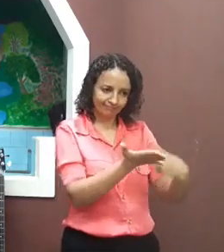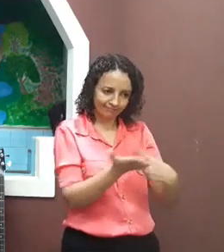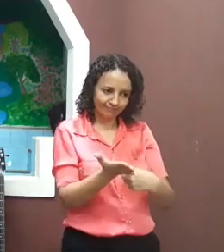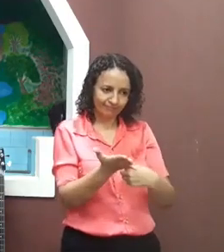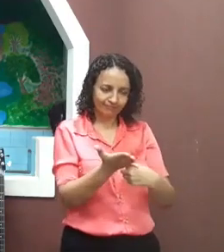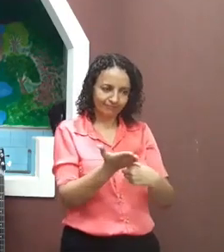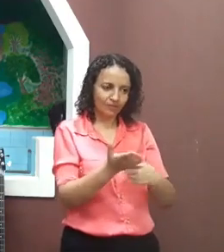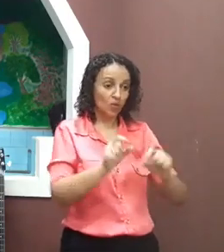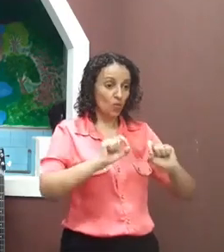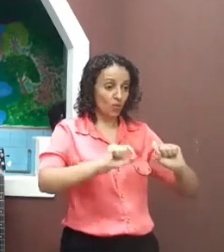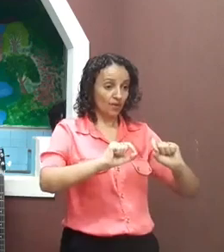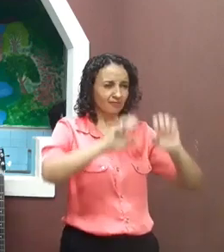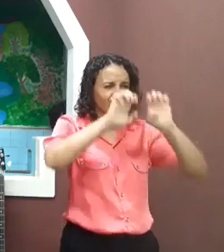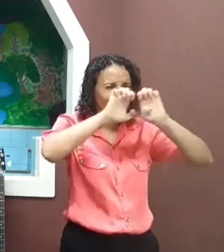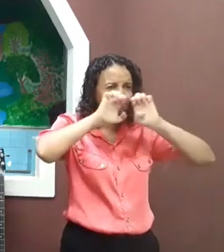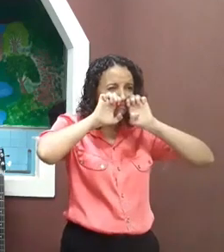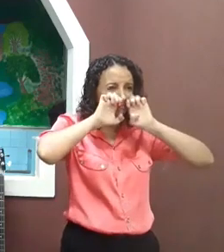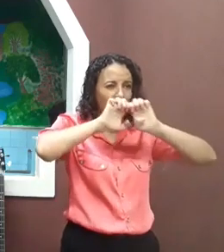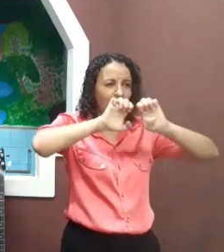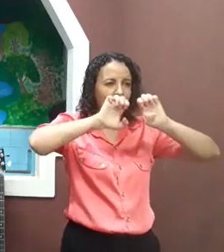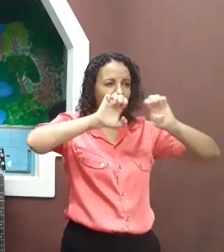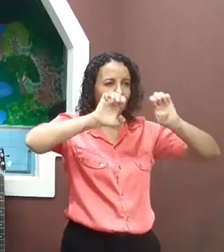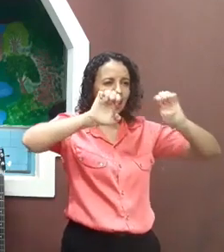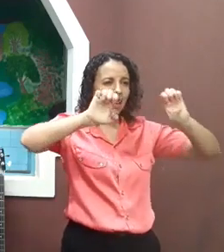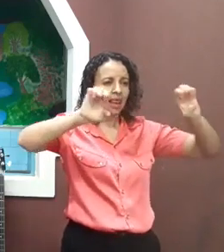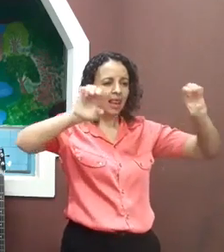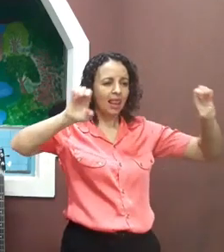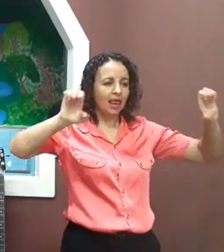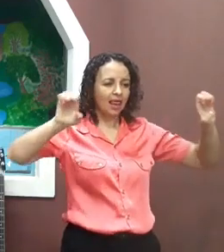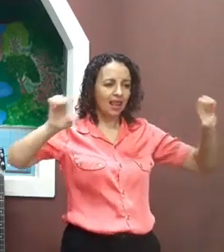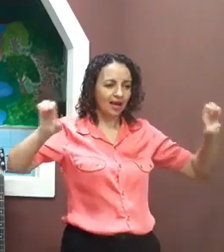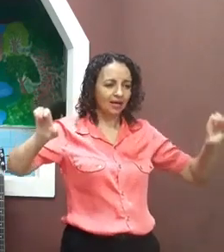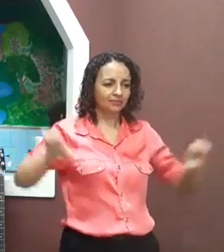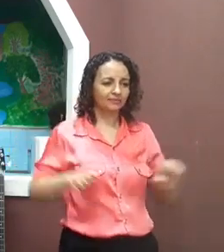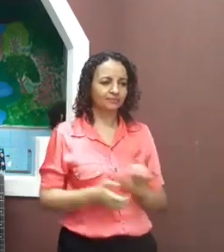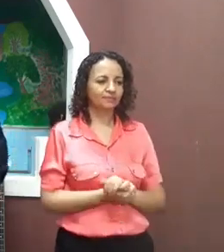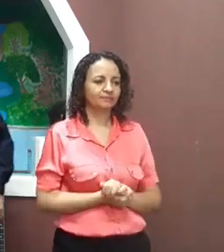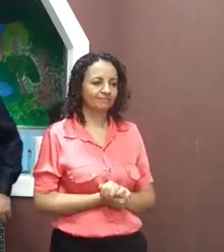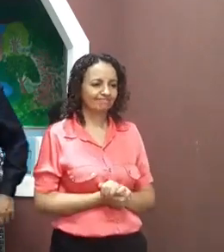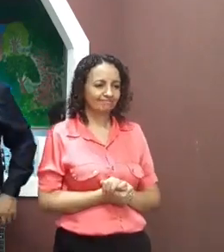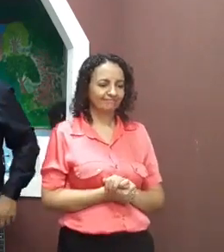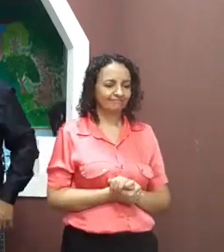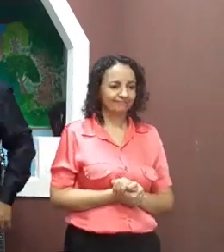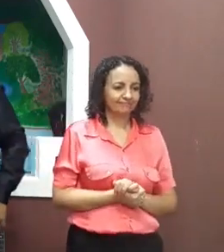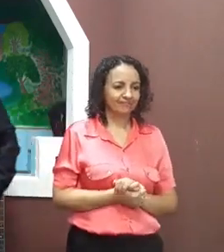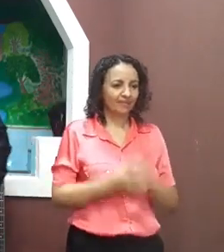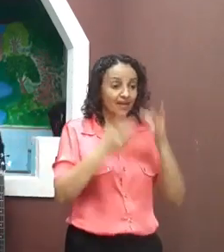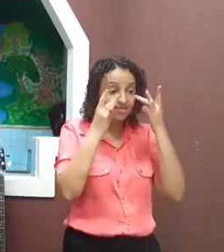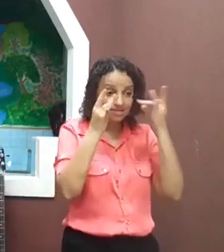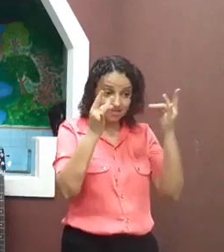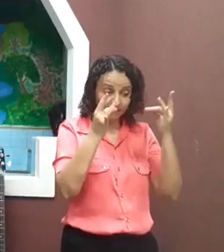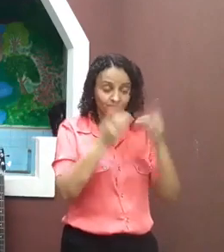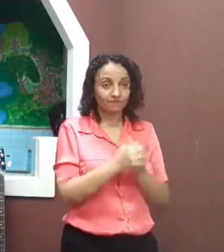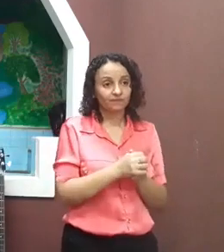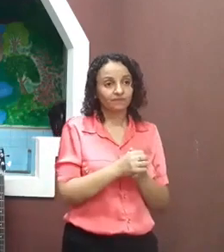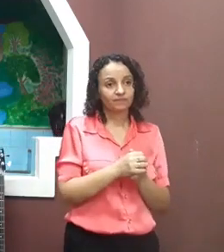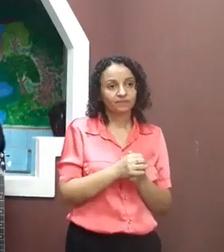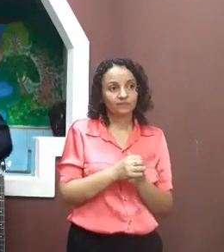mundo, a obra da evangelização. Vamos olhar umas coisas?